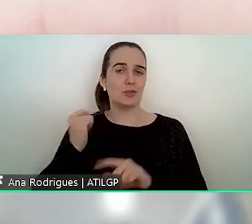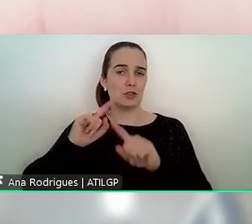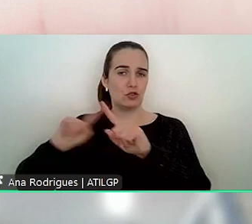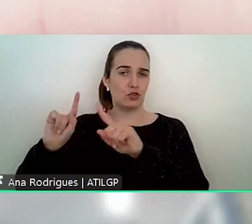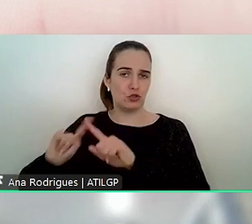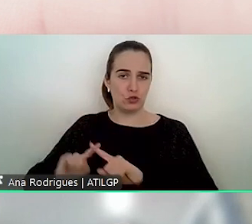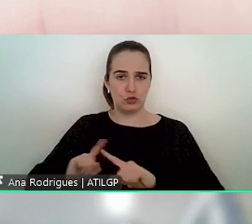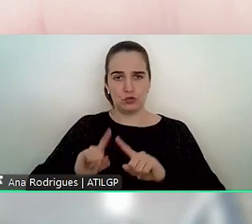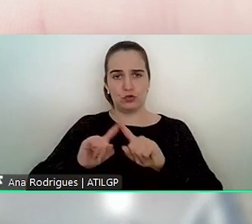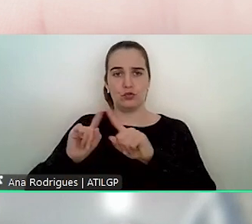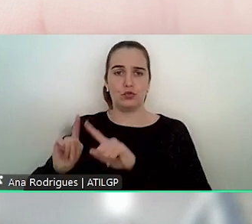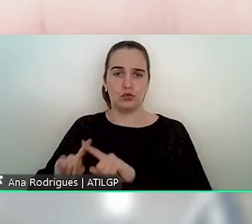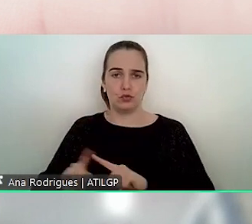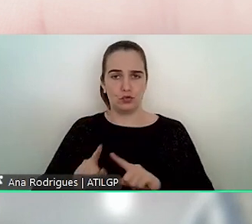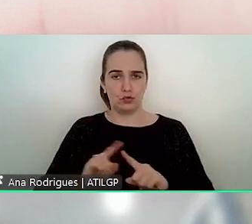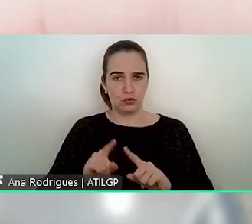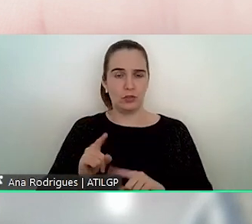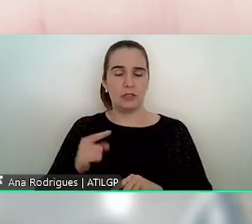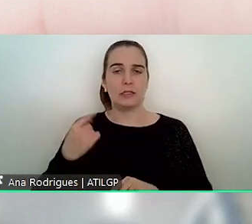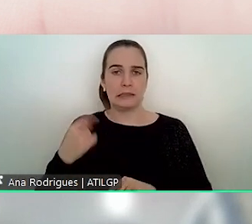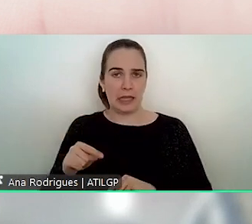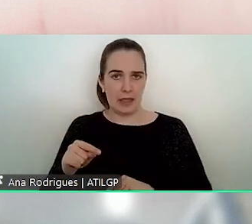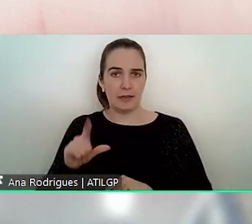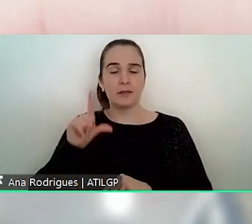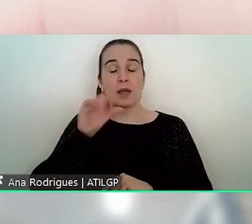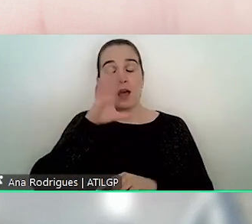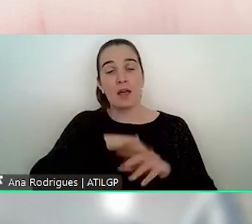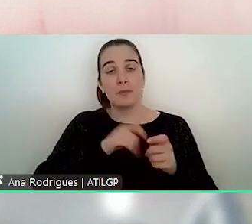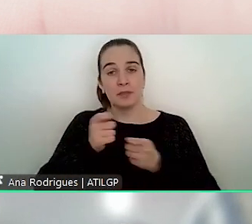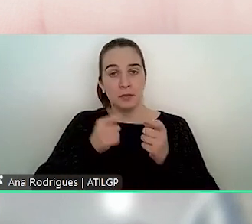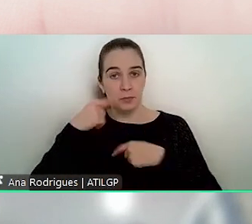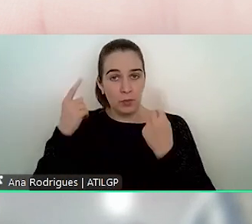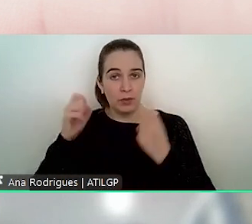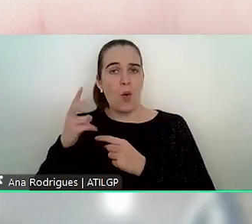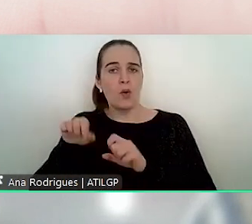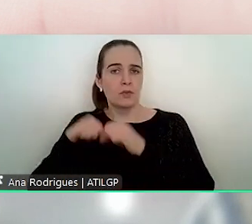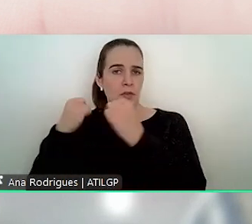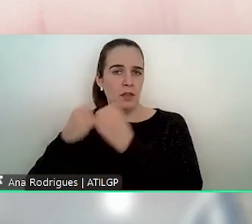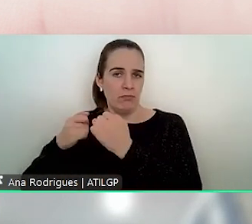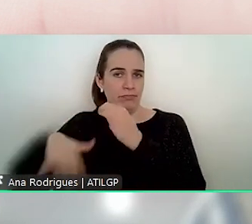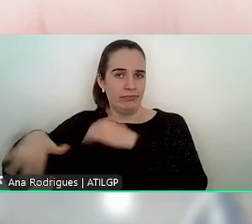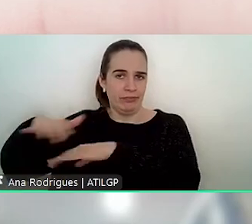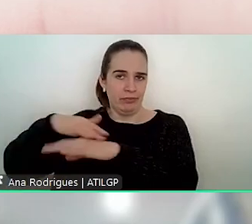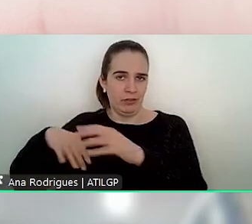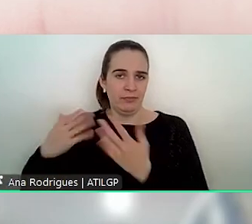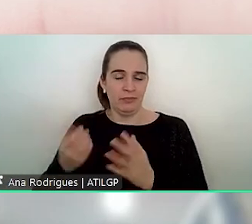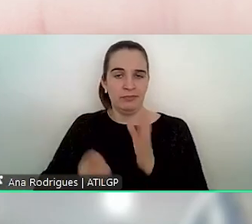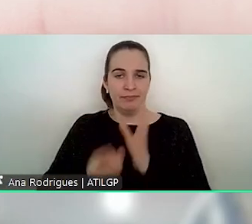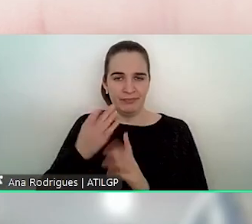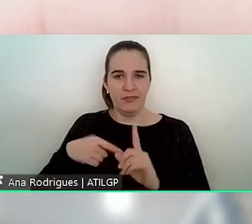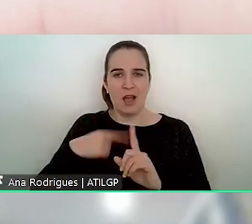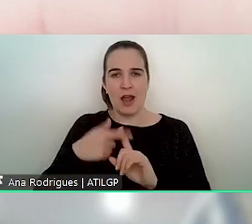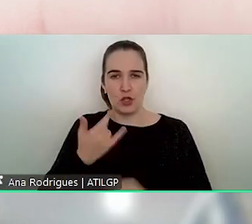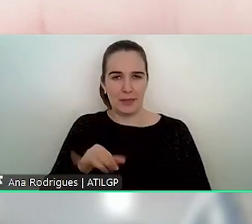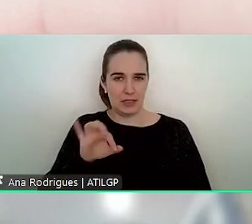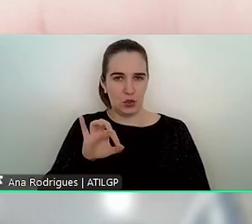organismos, unidades, se quiserem, da administração pública e também entidades da sociedade civil, foi constituída em 2018 e é por